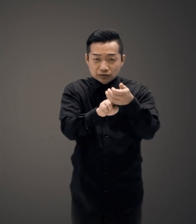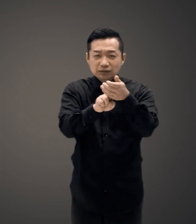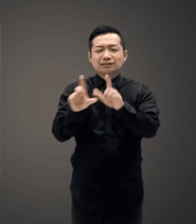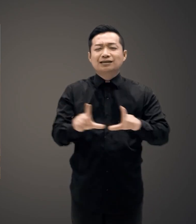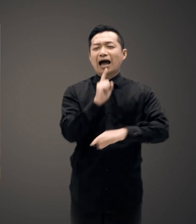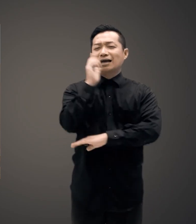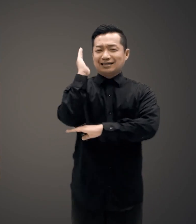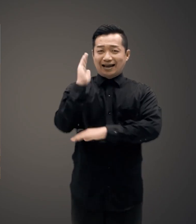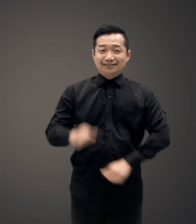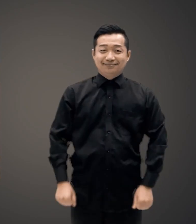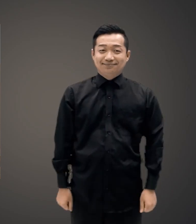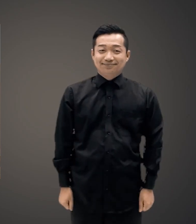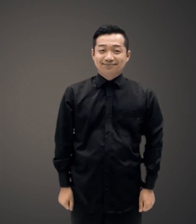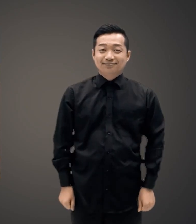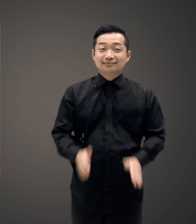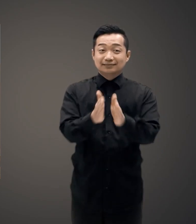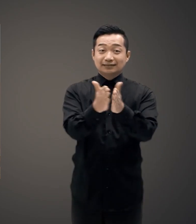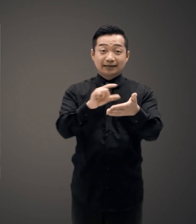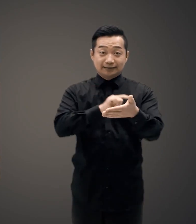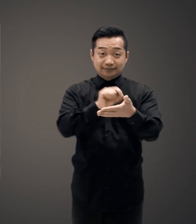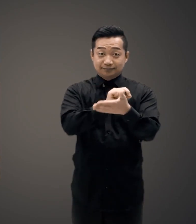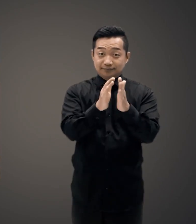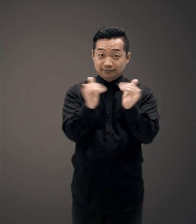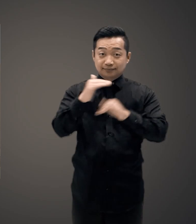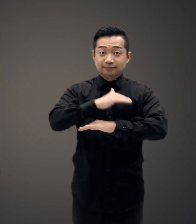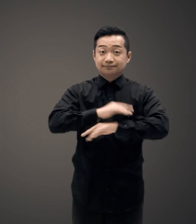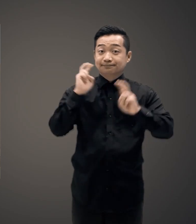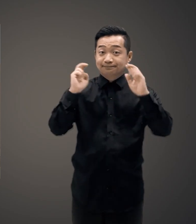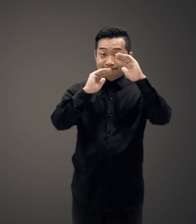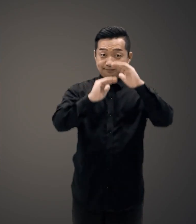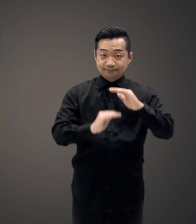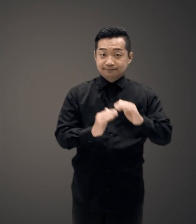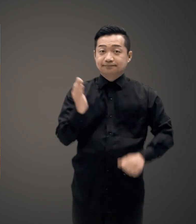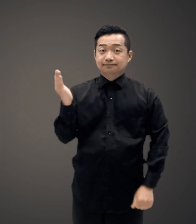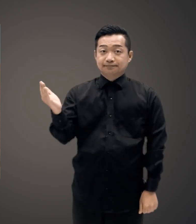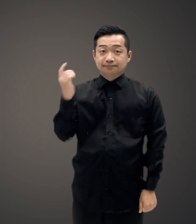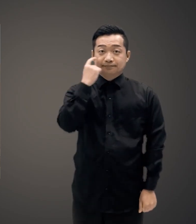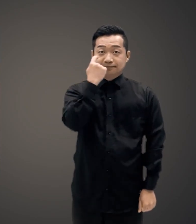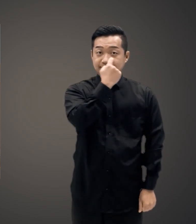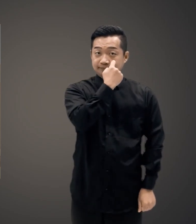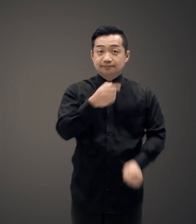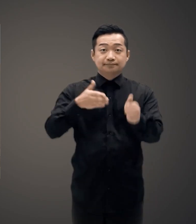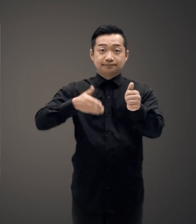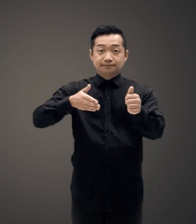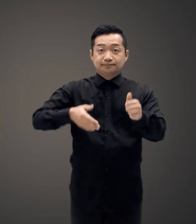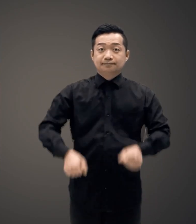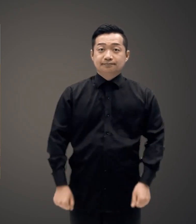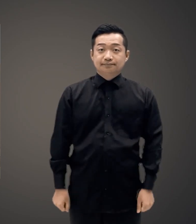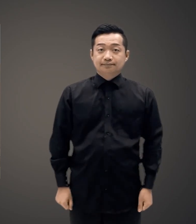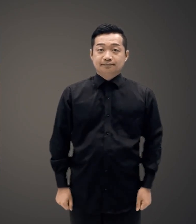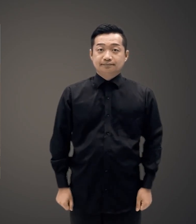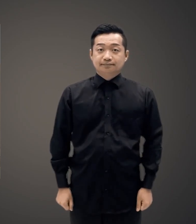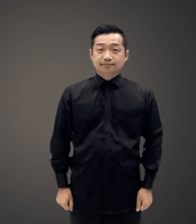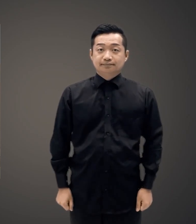살아 숨쉬는 이야기. 도서명 사막여행, 저자